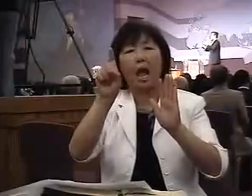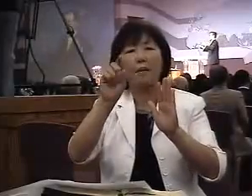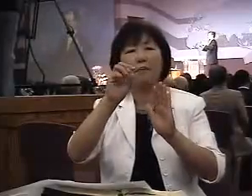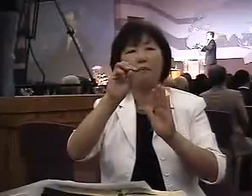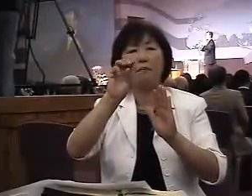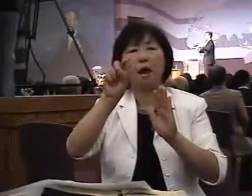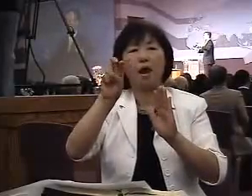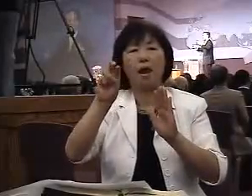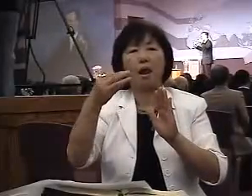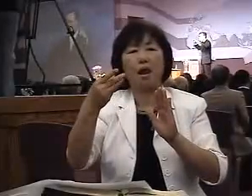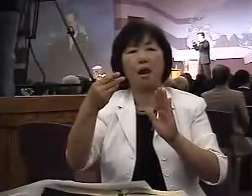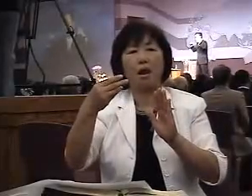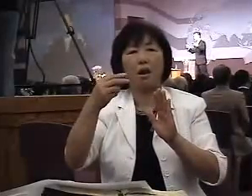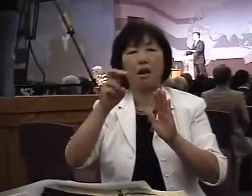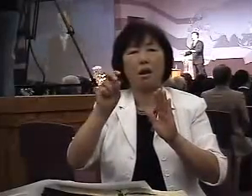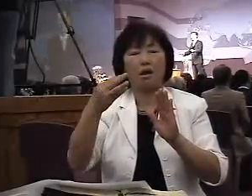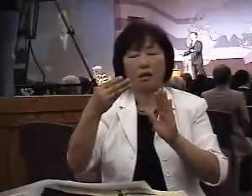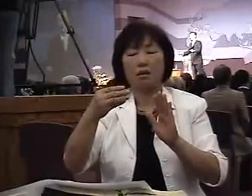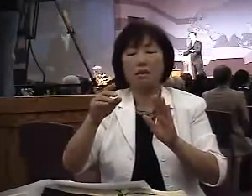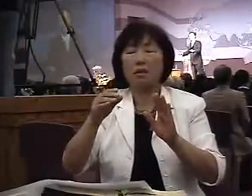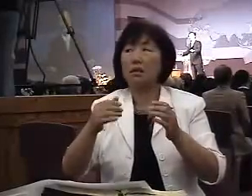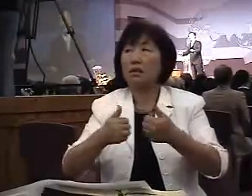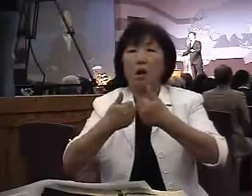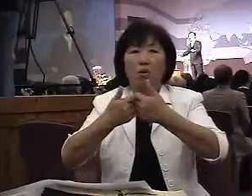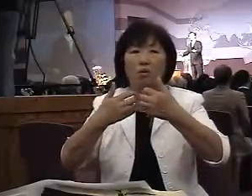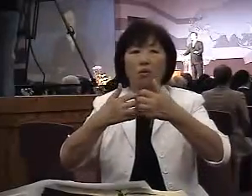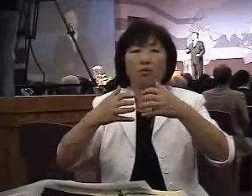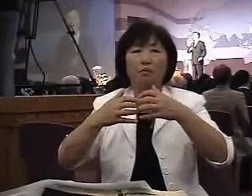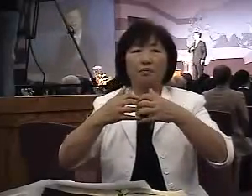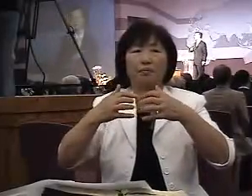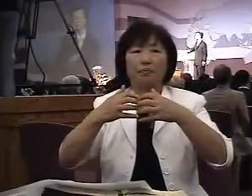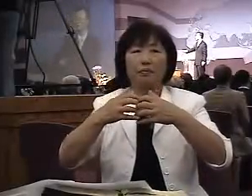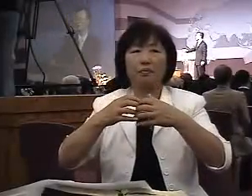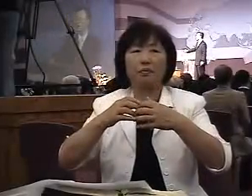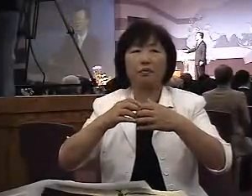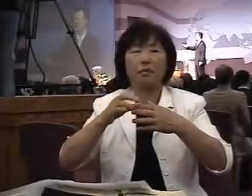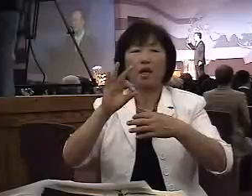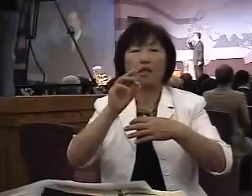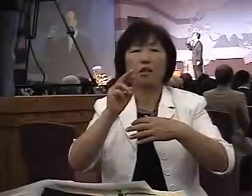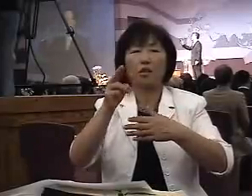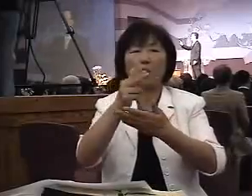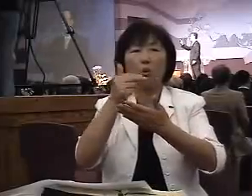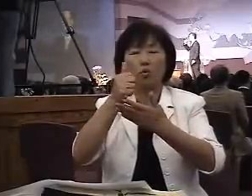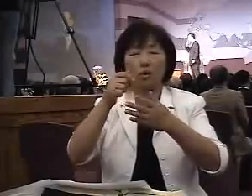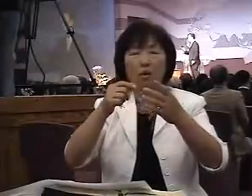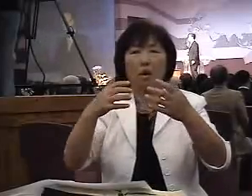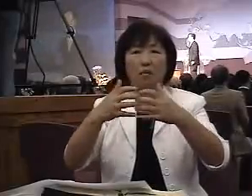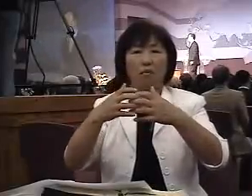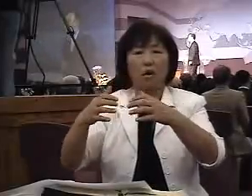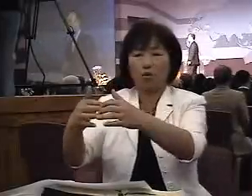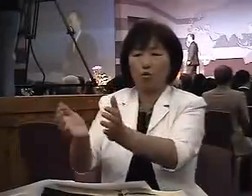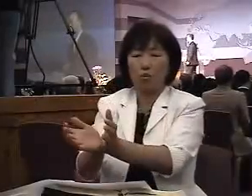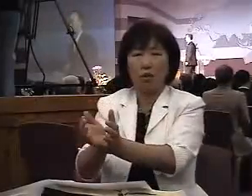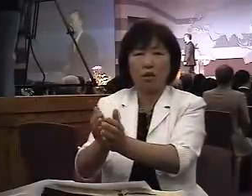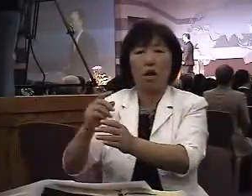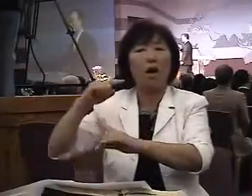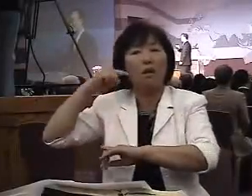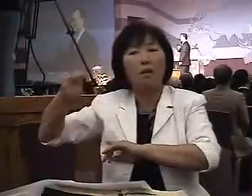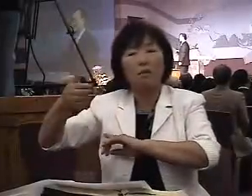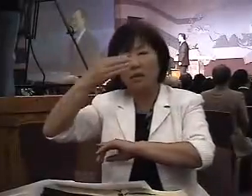사람들은 여호수아, 차세대 리더 여호수아였고, 그와 함께 싸우고 있는 군사들은 다음 세대